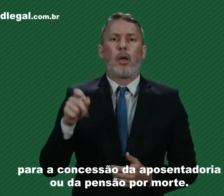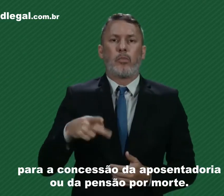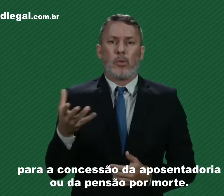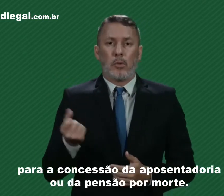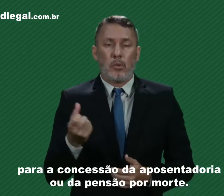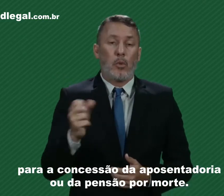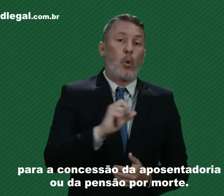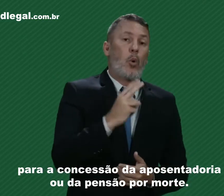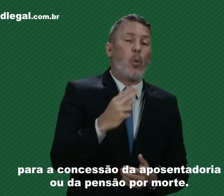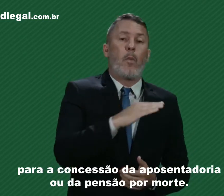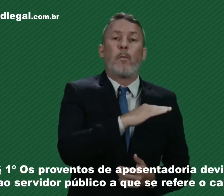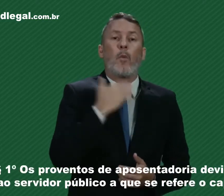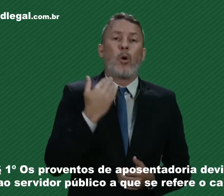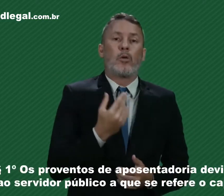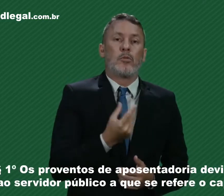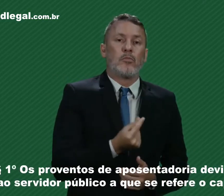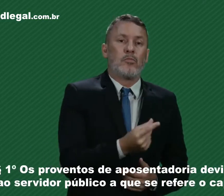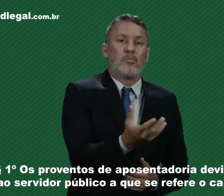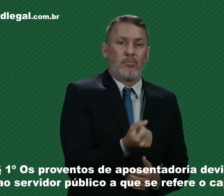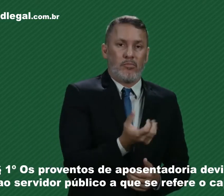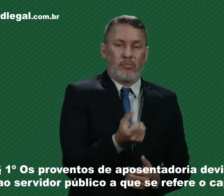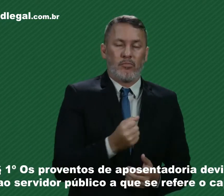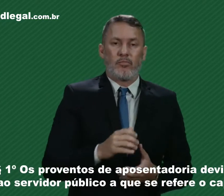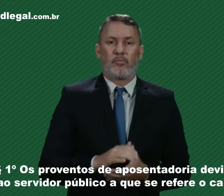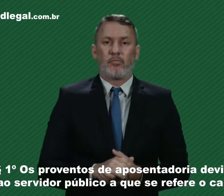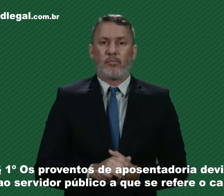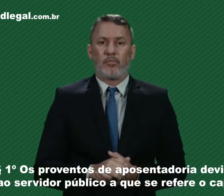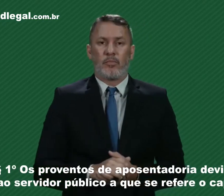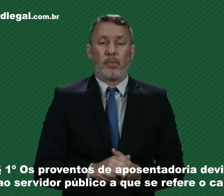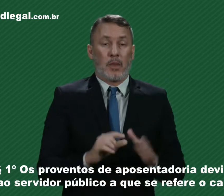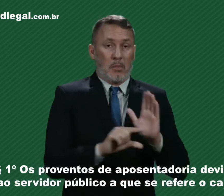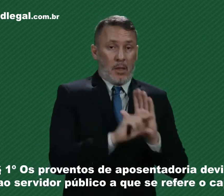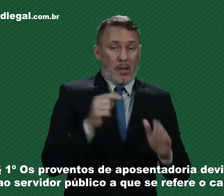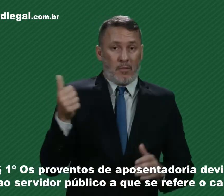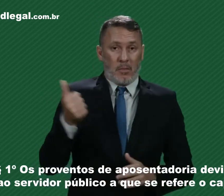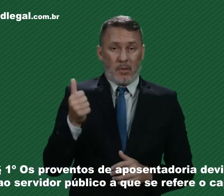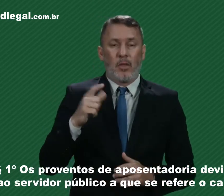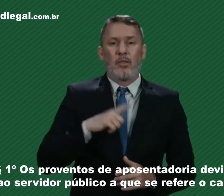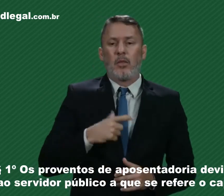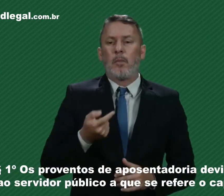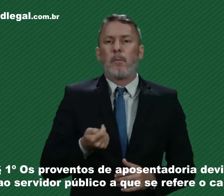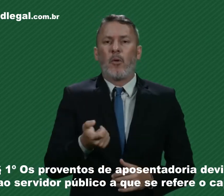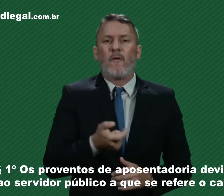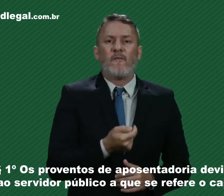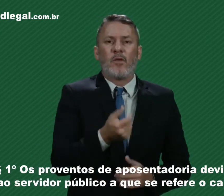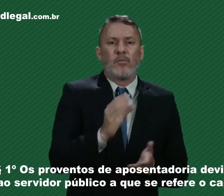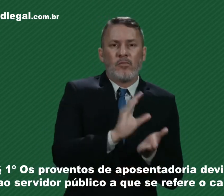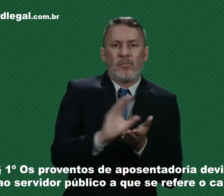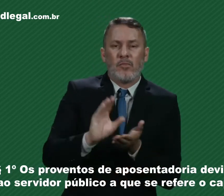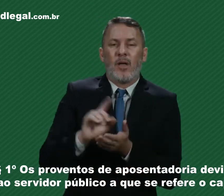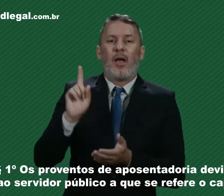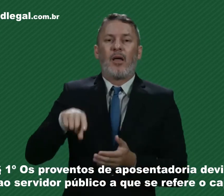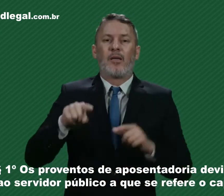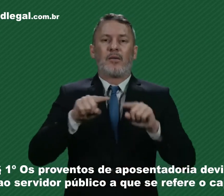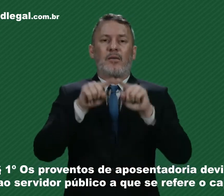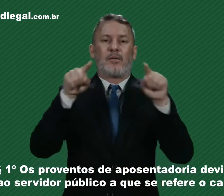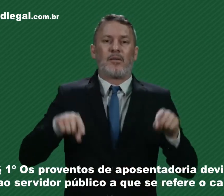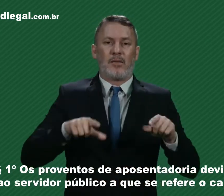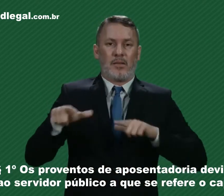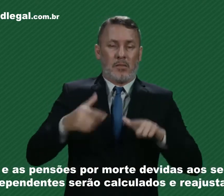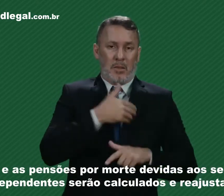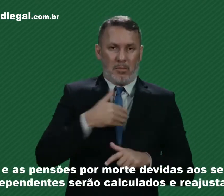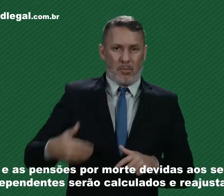da pensão por morte. Parágrafo 1º. Os proventos de aposentadoria devidos ao servidor público a que se refere